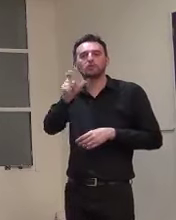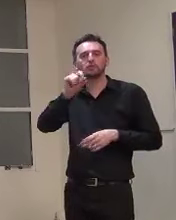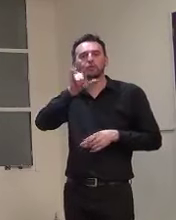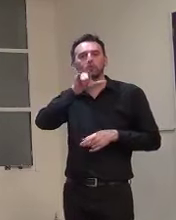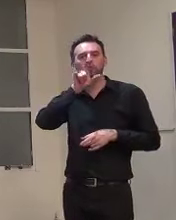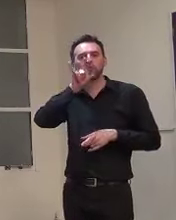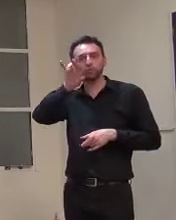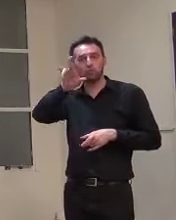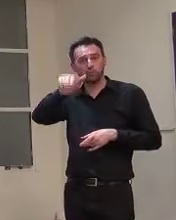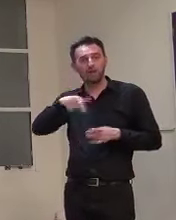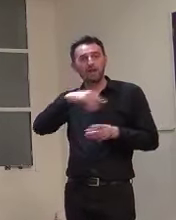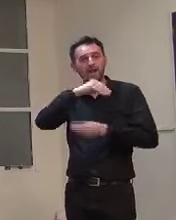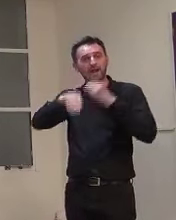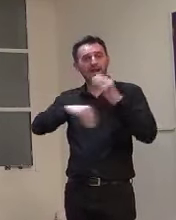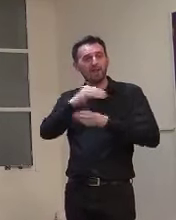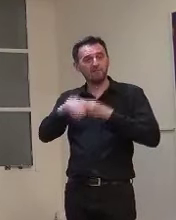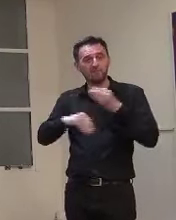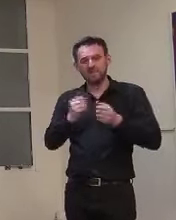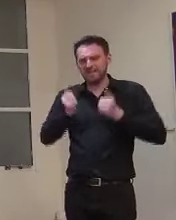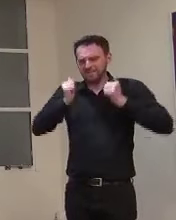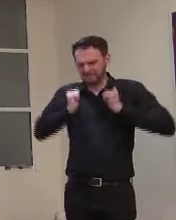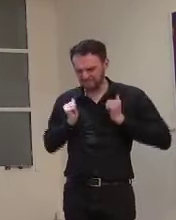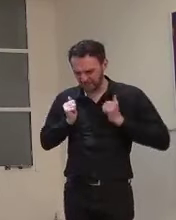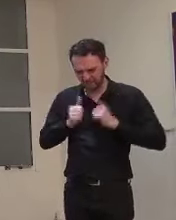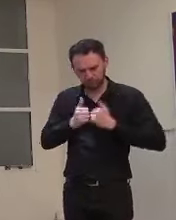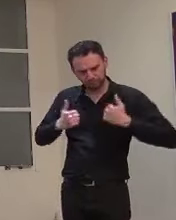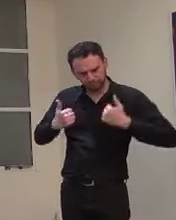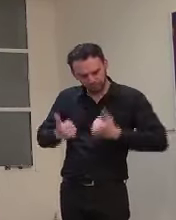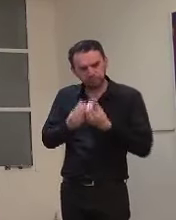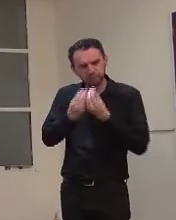familia sentada en la mesa de trabajo